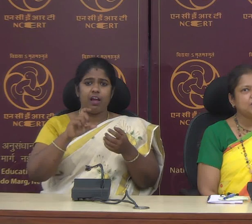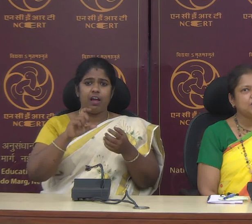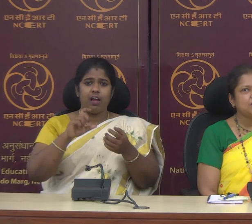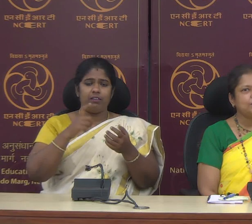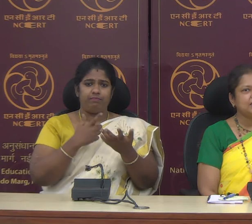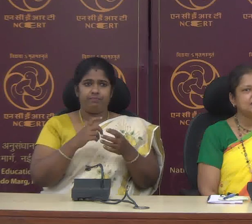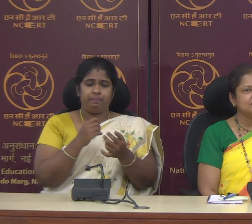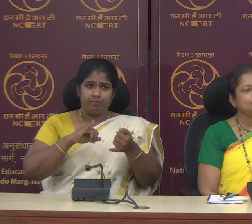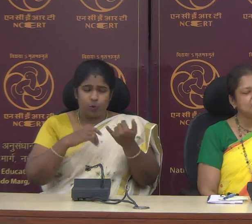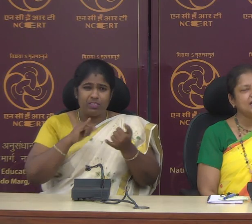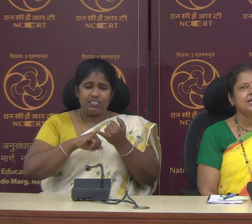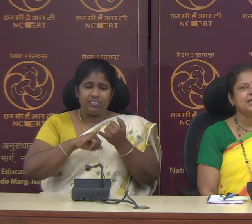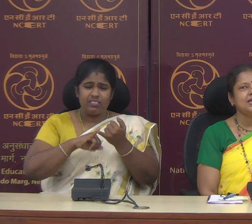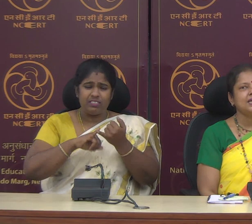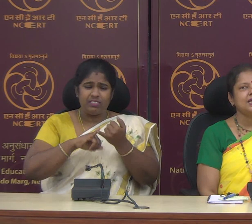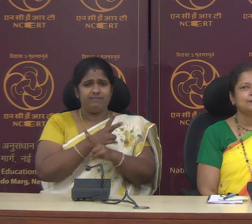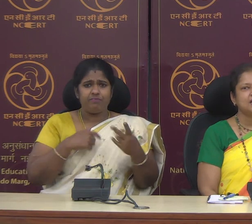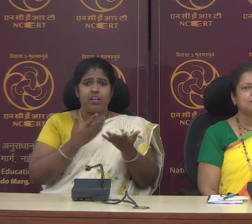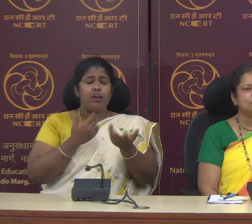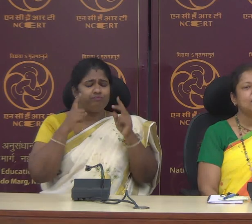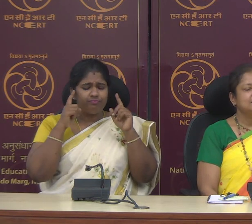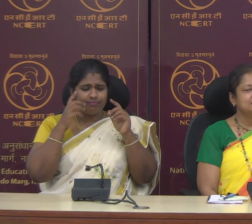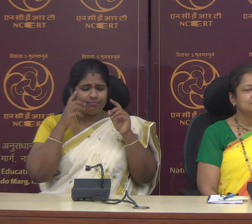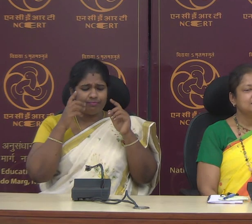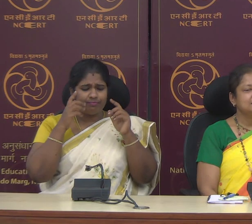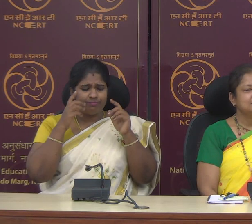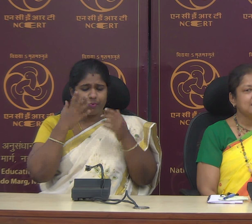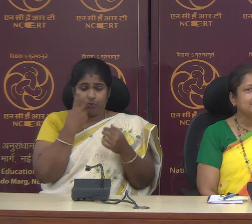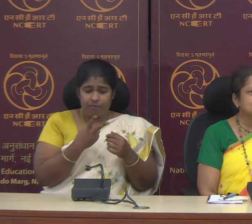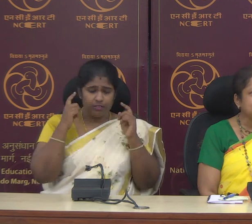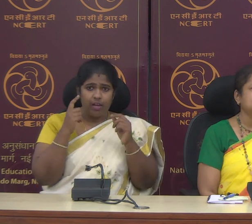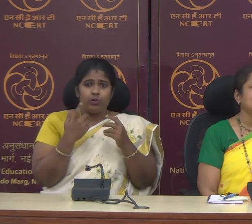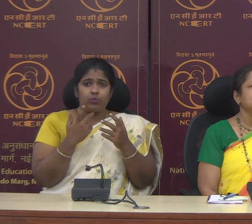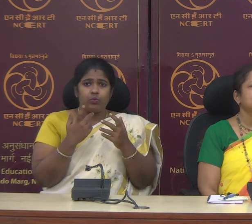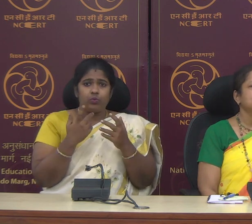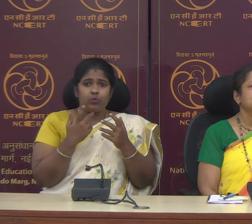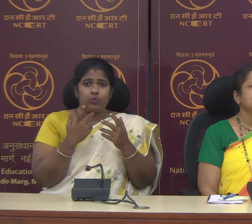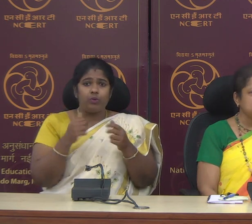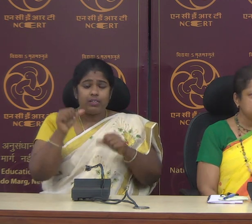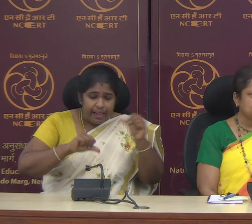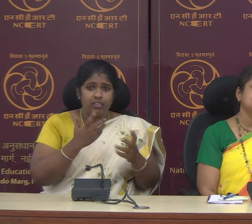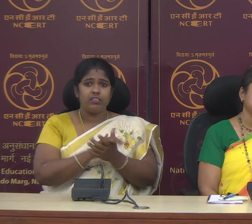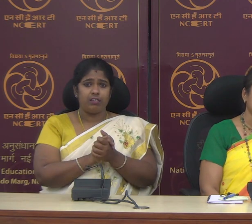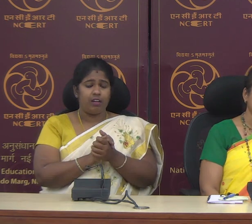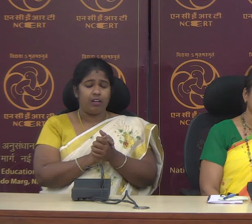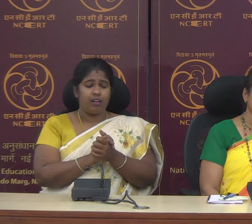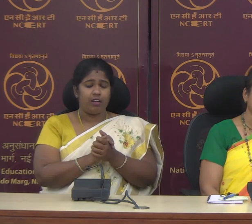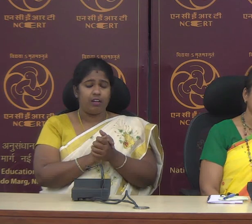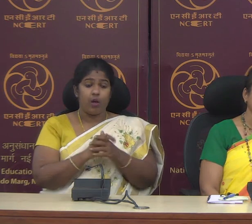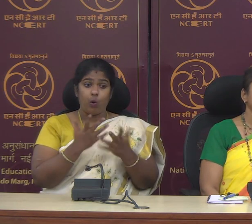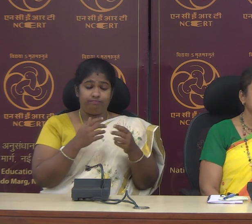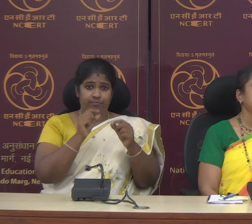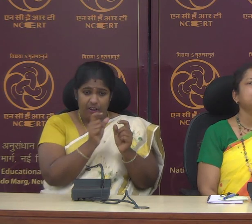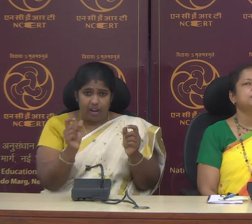सब्जेक्ट्स में भी कॉम्प्लेक्सिटी आ जाएगी, तो उसी के हिसाब से हमारी जो साइंस स्क्रिप्ट है उसमें भी थोड़ा सा जटिलता